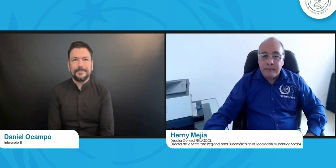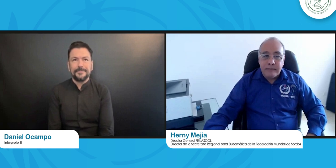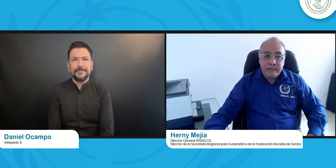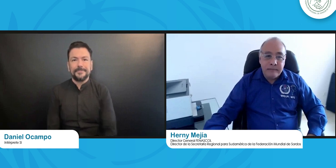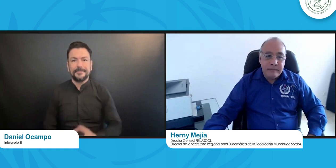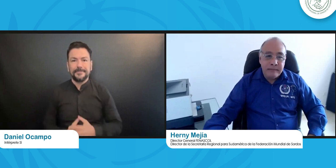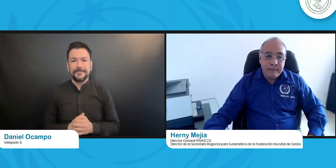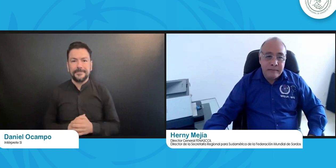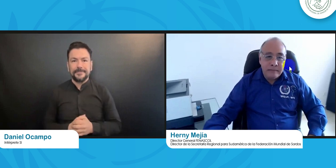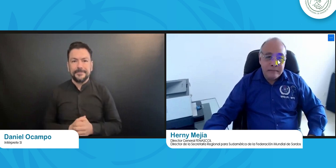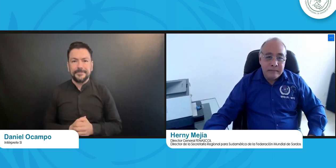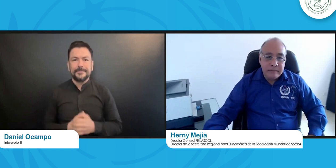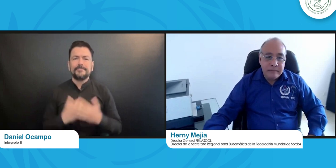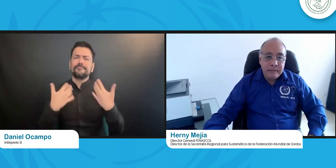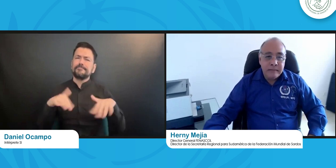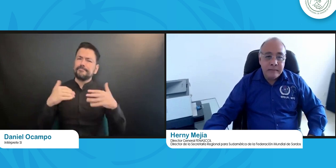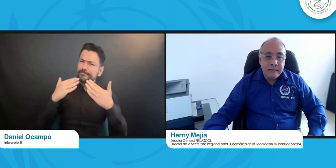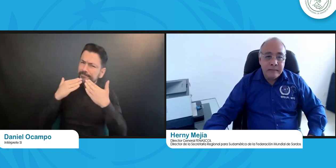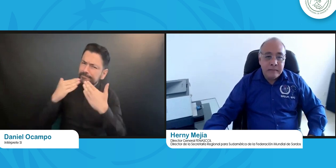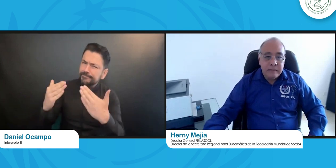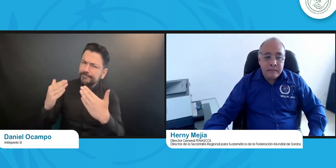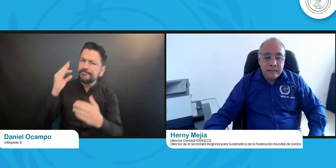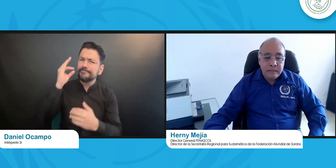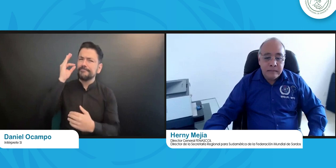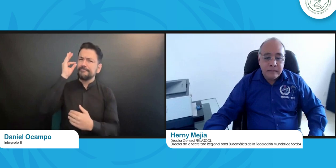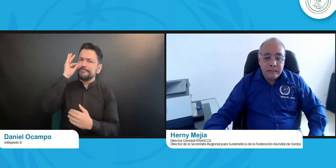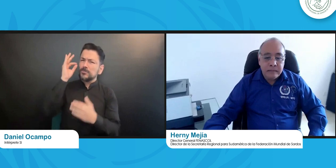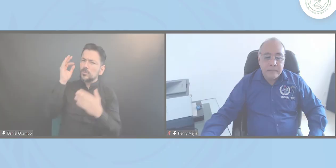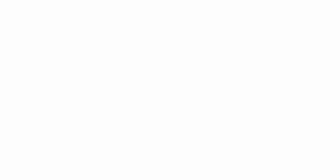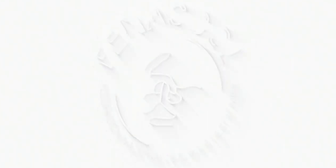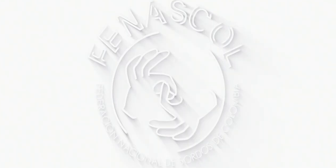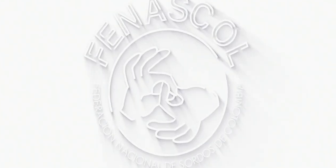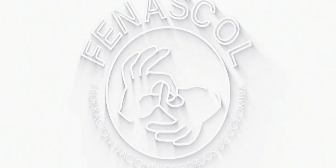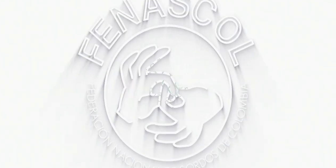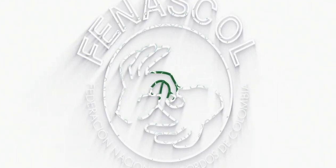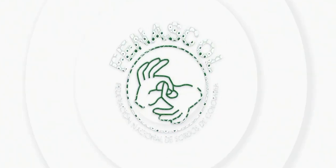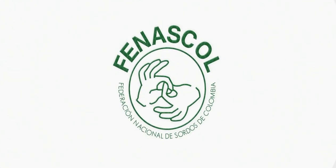Henry. Muchas gracias por esa intervención.